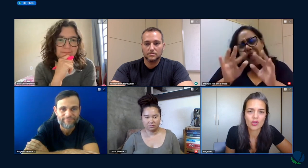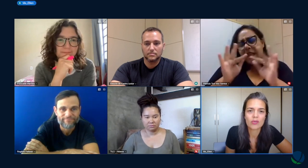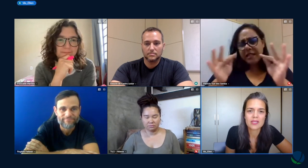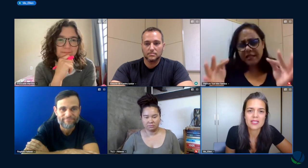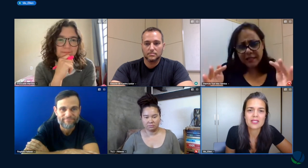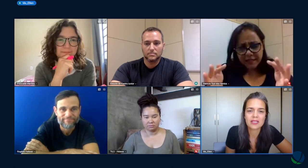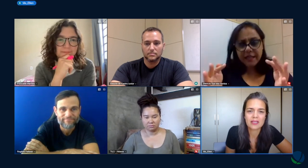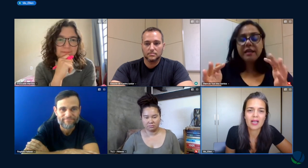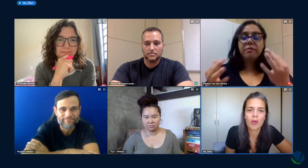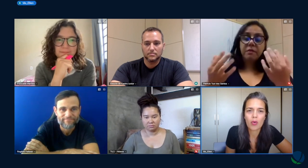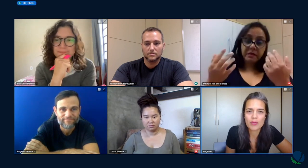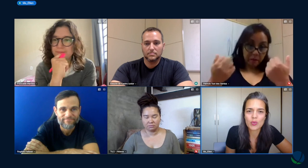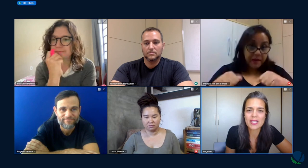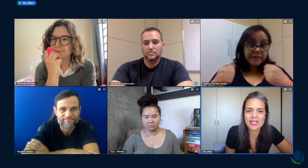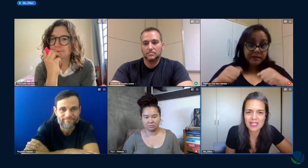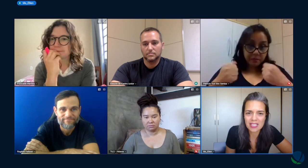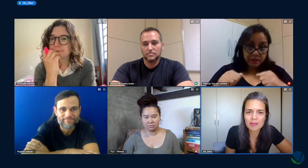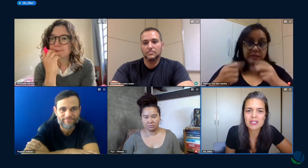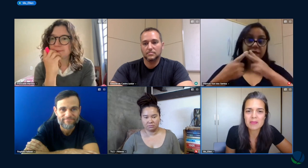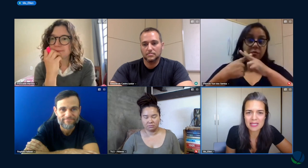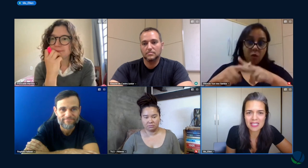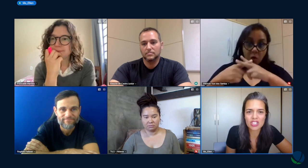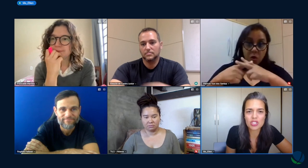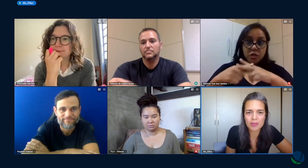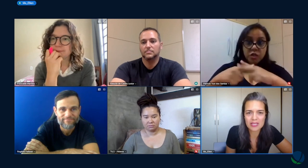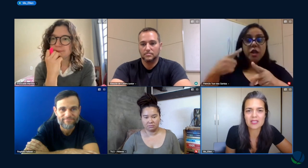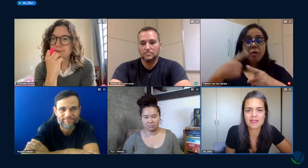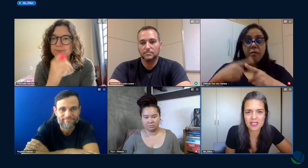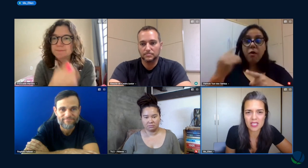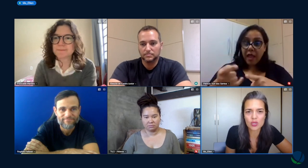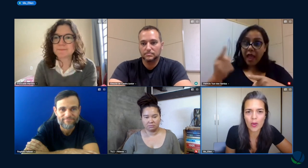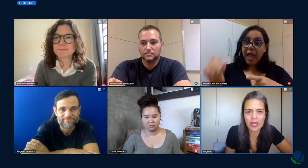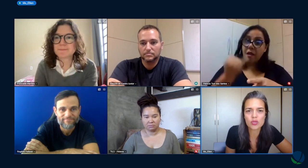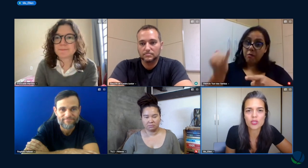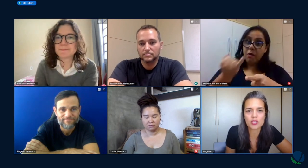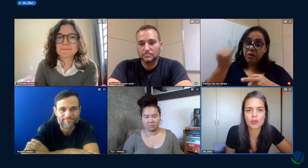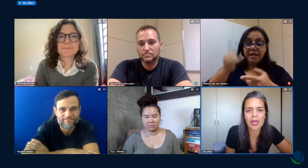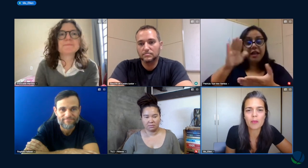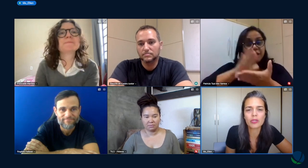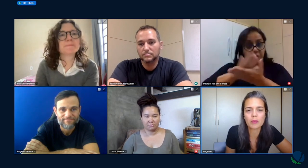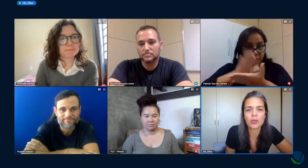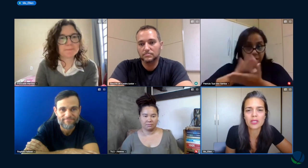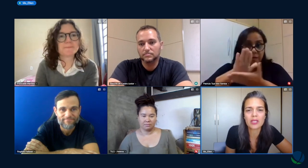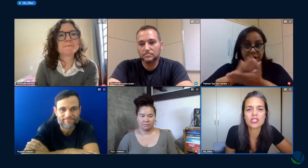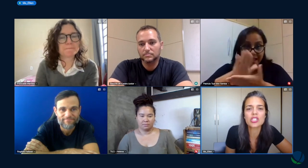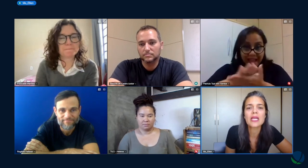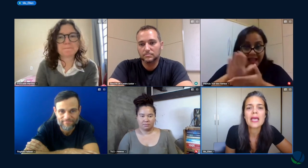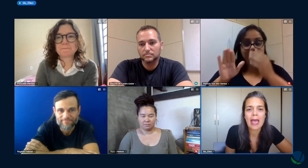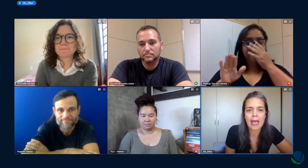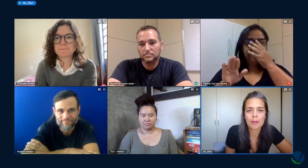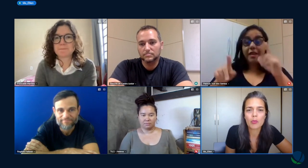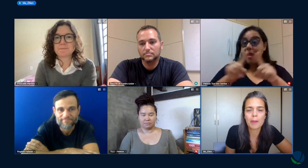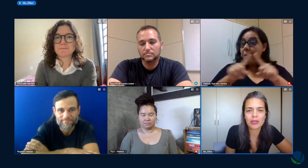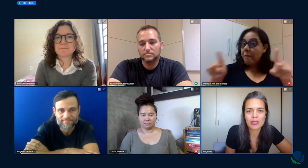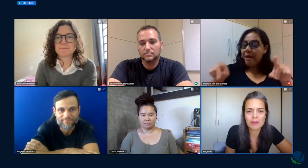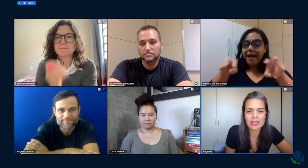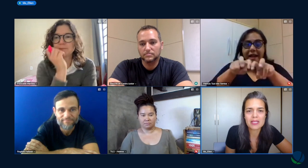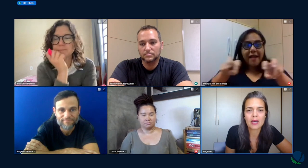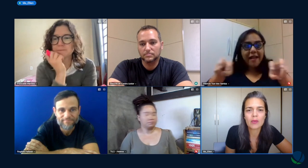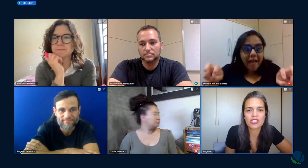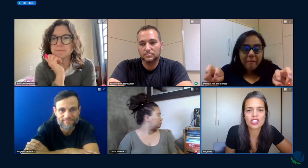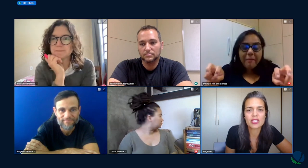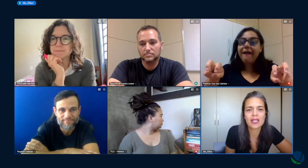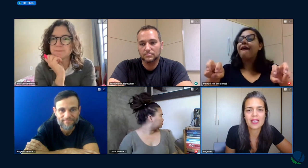e das glosas. Então, algumas coisas simples, mas que a gente precisa fazer as correções, porque é muito importante para o momento